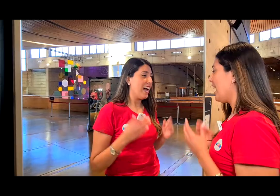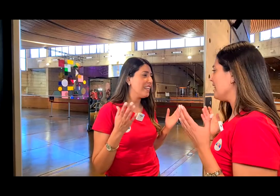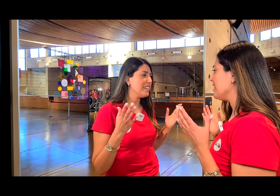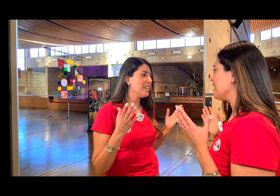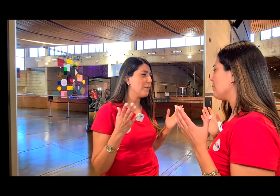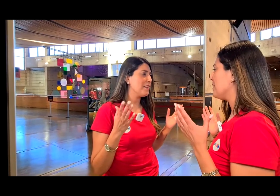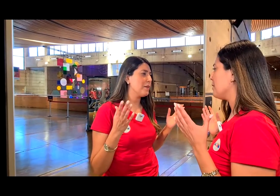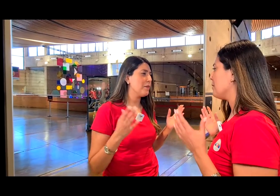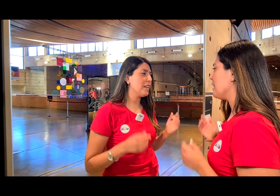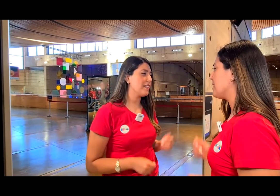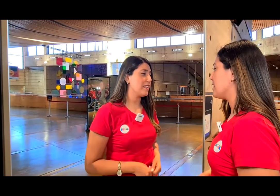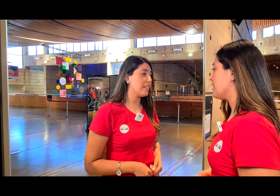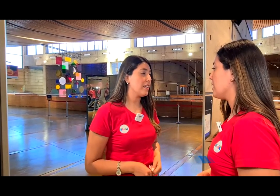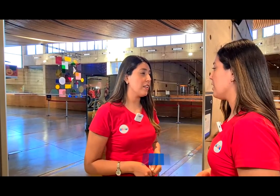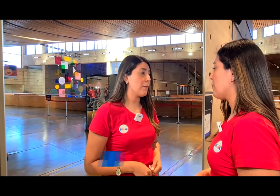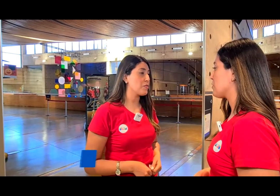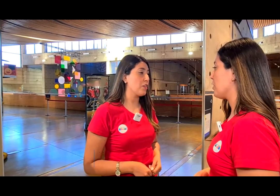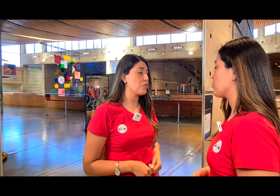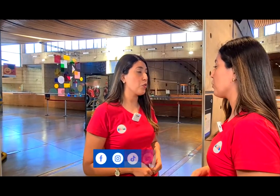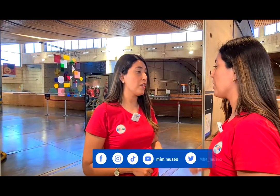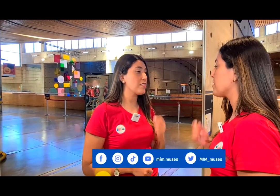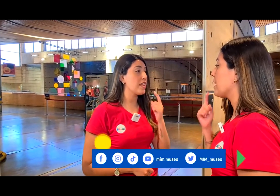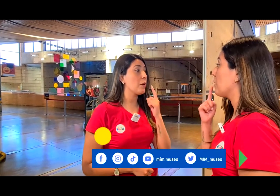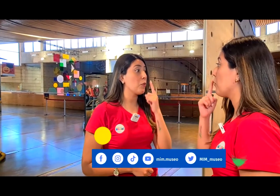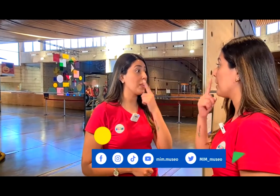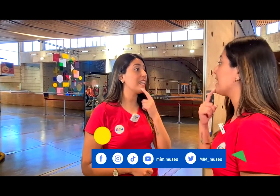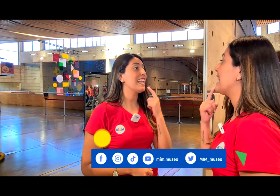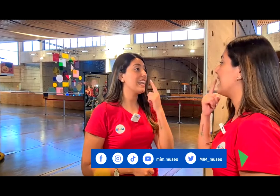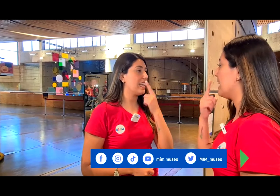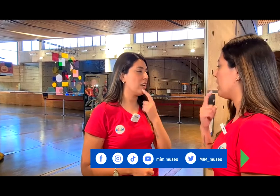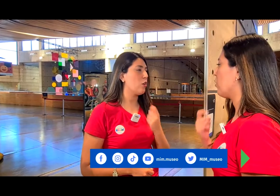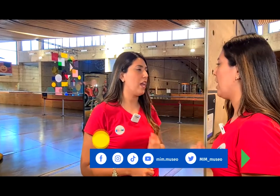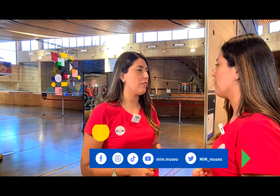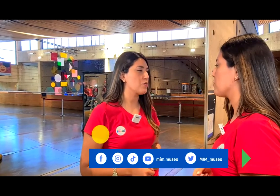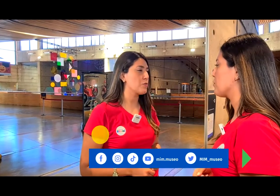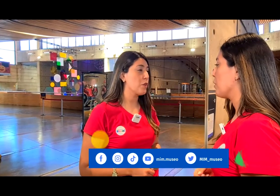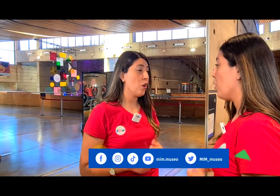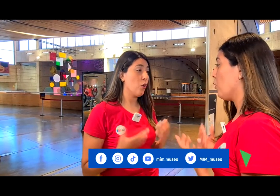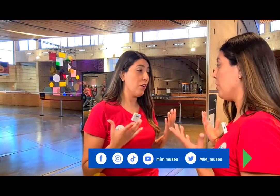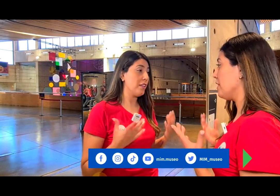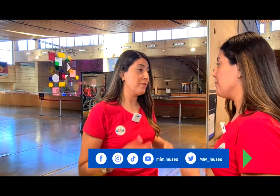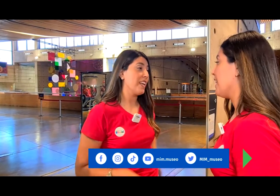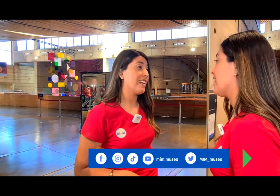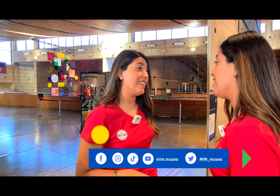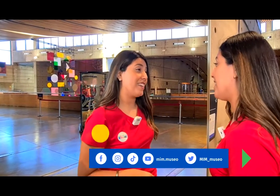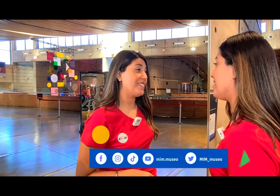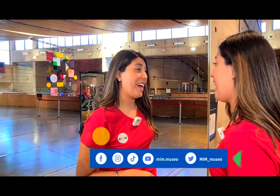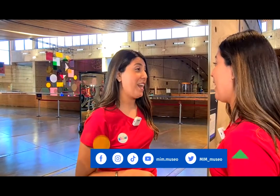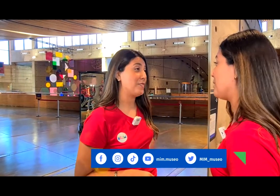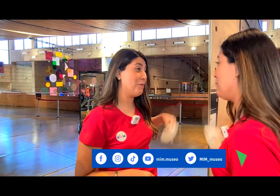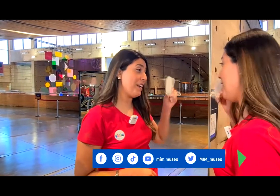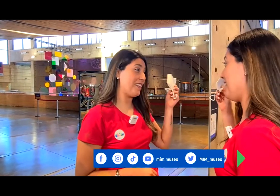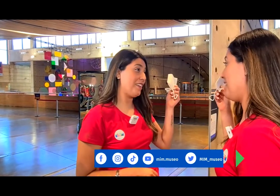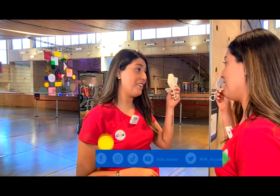Antes de la pandemia, la estrategia de las personas sordas era poder leer los labios. Hoy, gracias a las mascarillas,